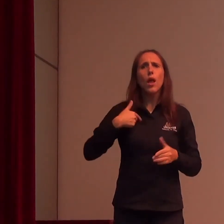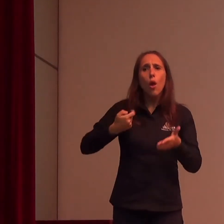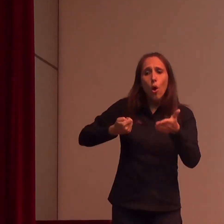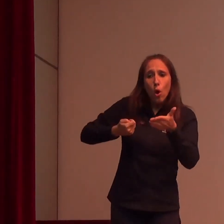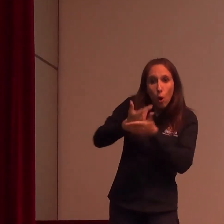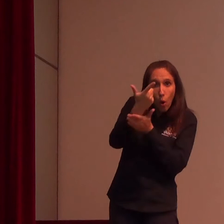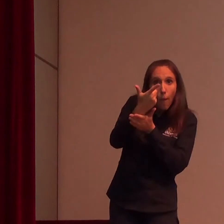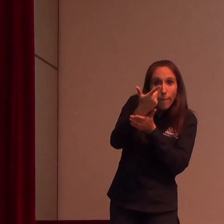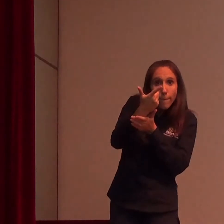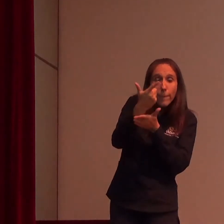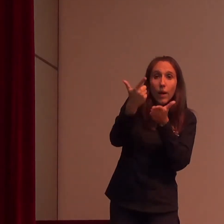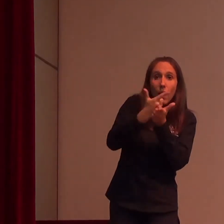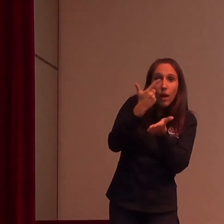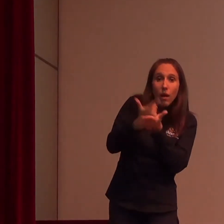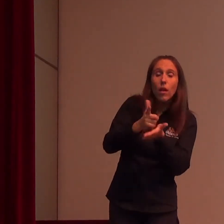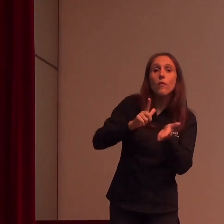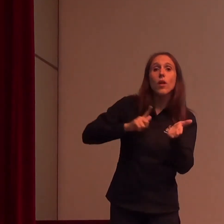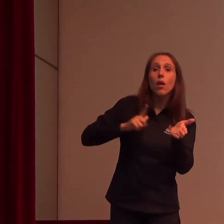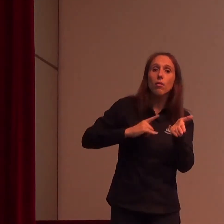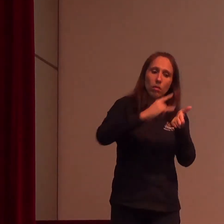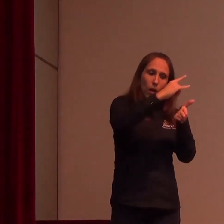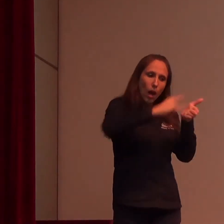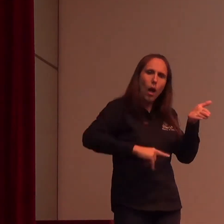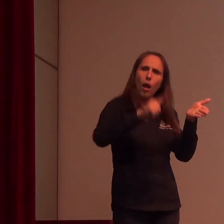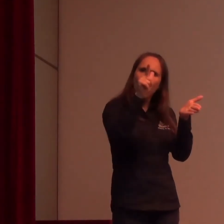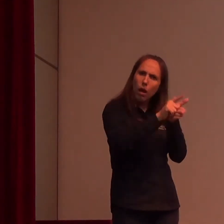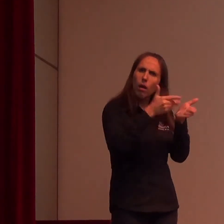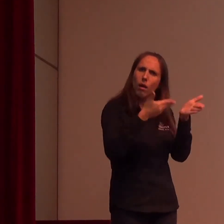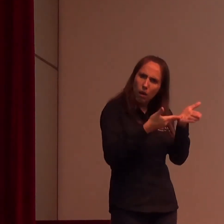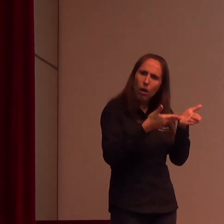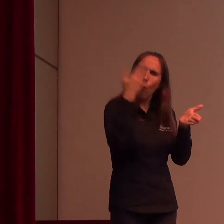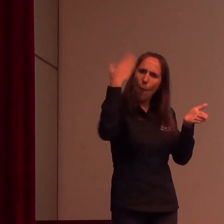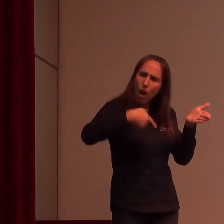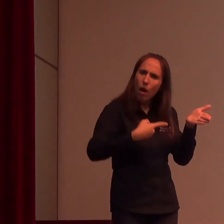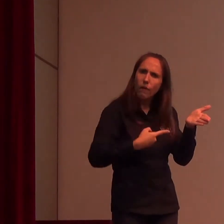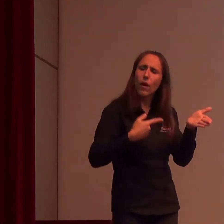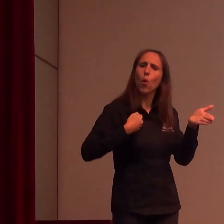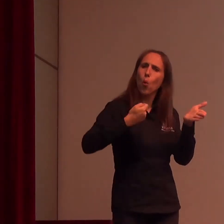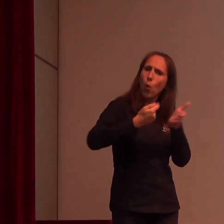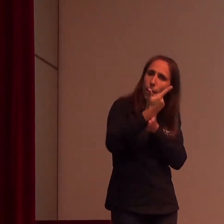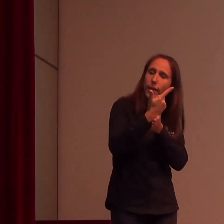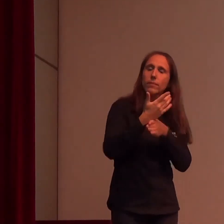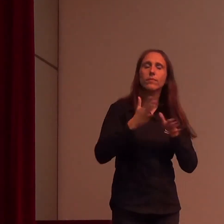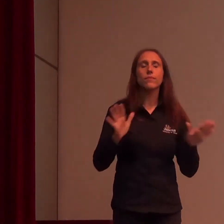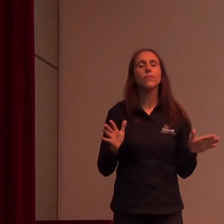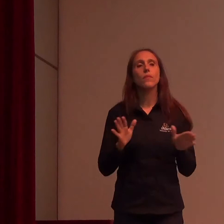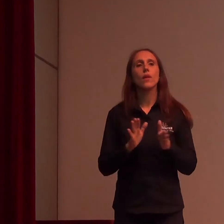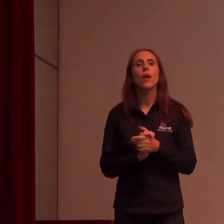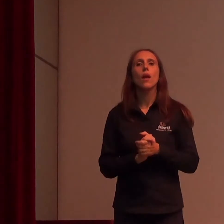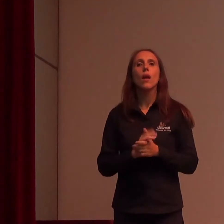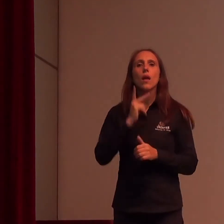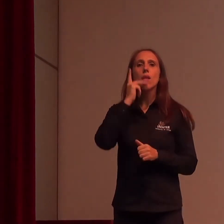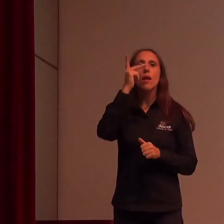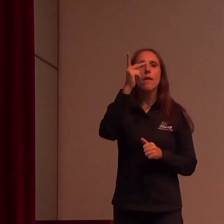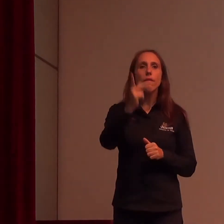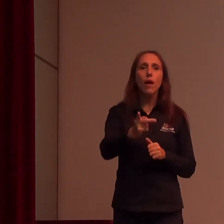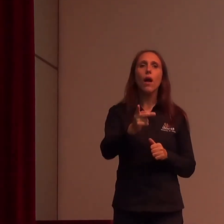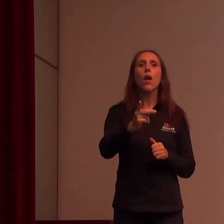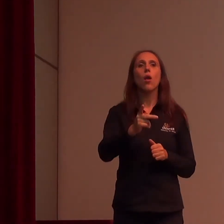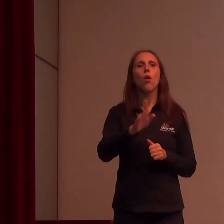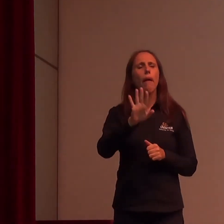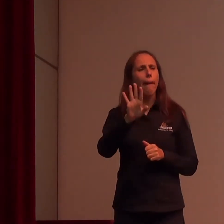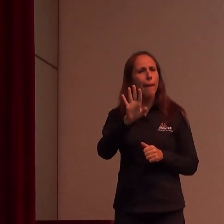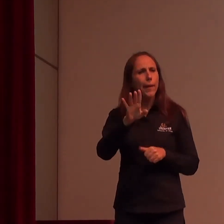o livro, está aqui, estou mostrando a nota, pois o senhor tal. Bom, chegou num determinado momento que ele me remeteu para vocês, para a